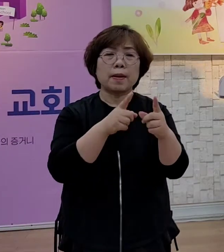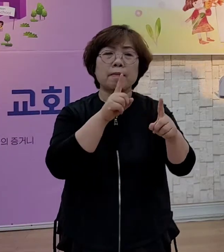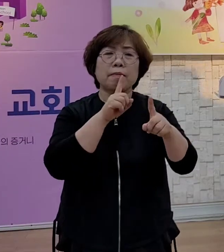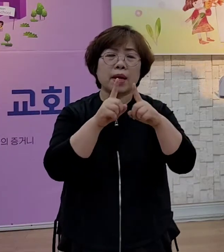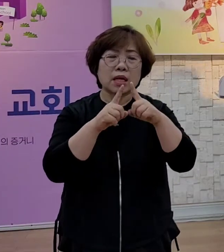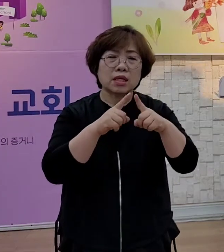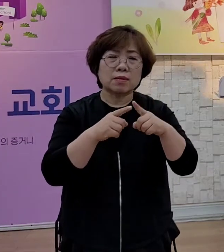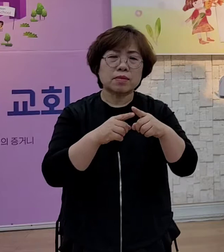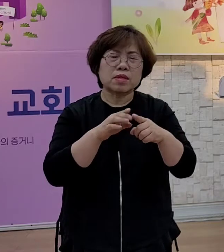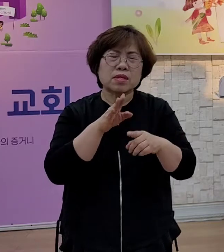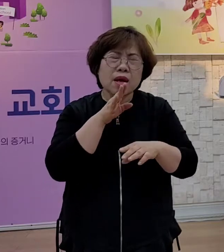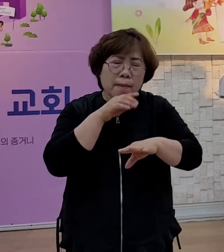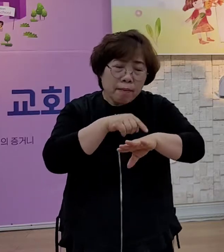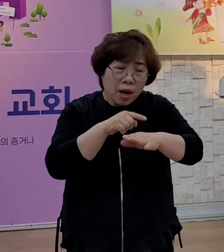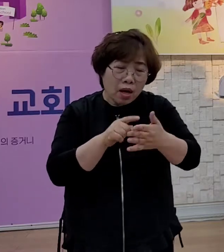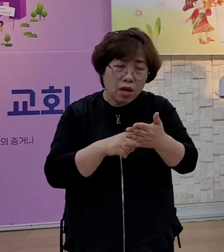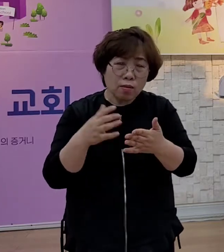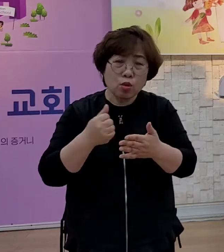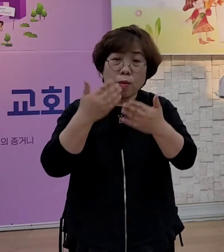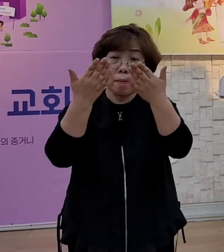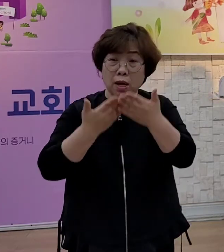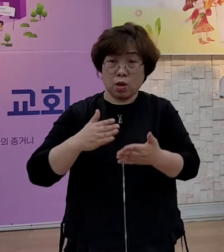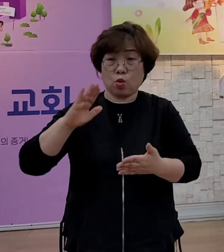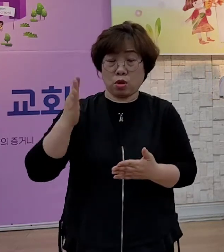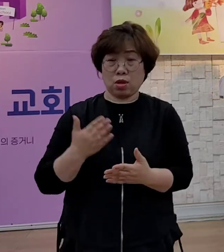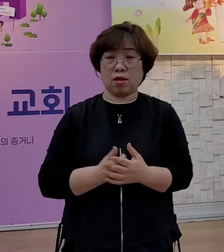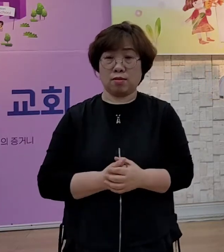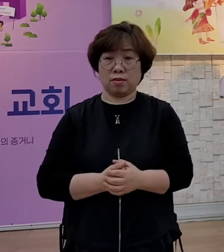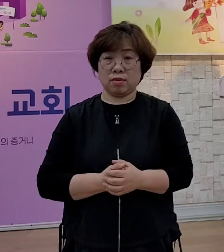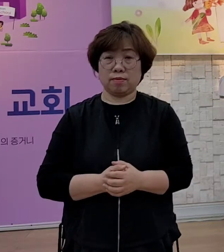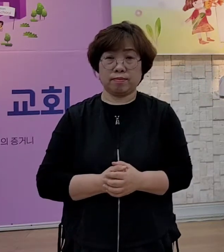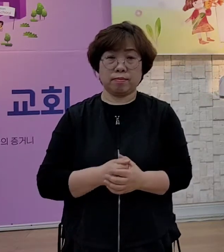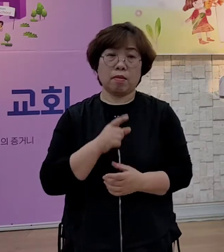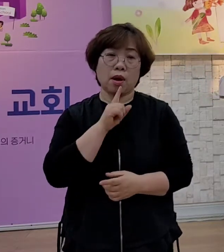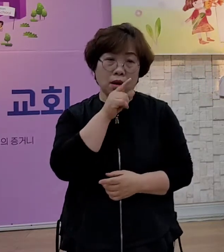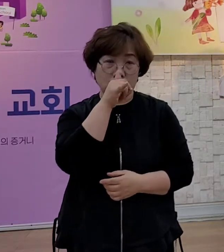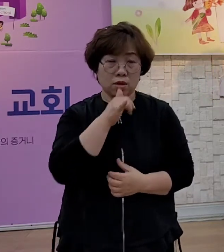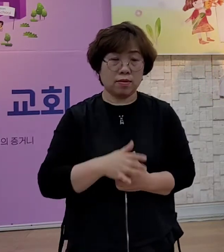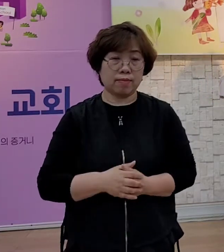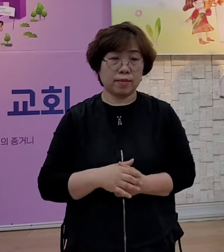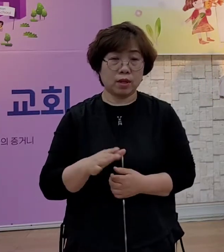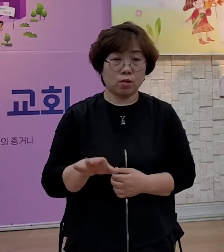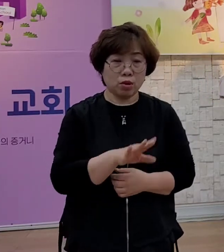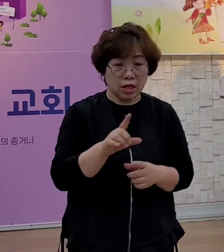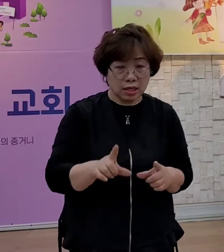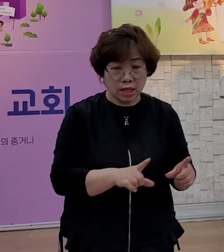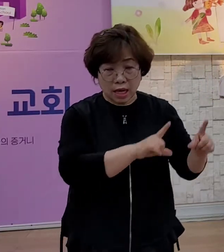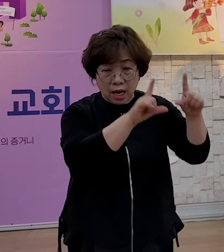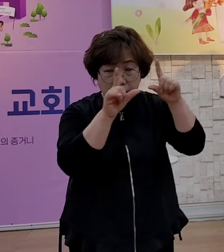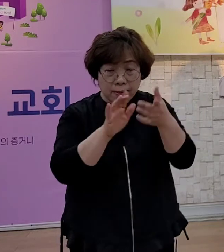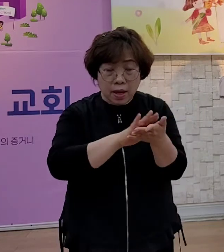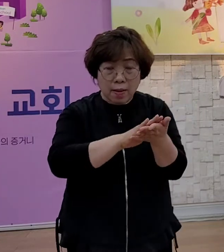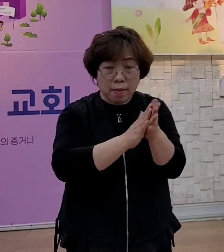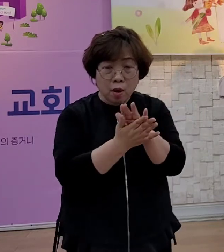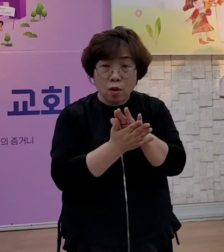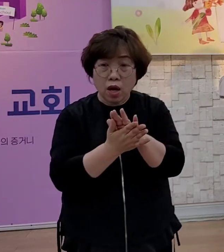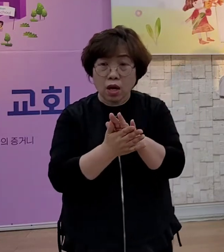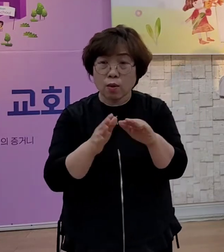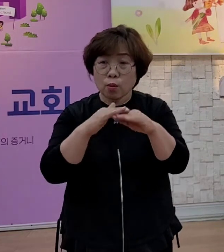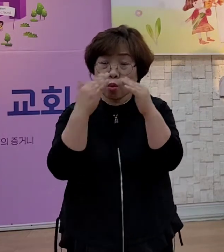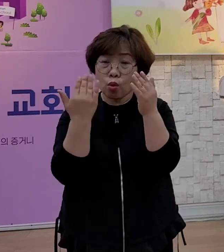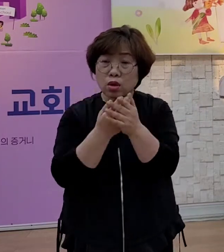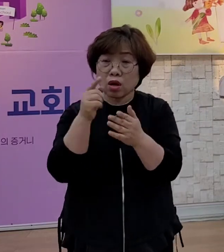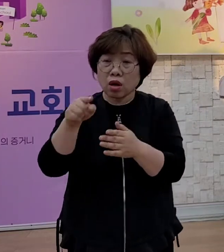받아야 한다라는 것을 말씀해 줍니다. 이게 첫 번째 원리. 여러분, 우리 삶의 변화는 모든 것이 하나님부터예요.